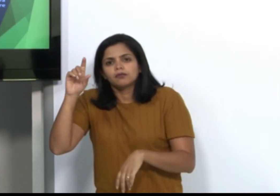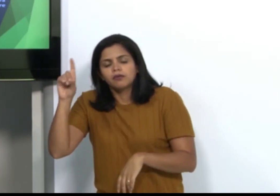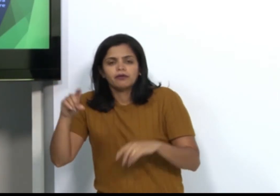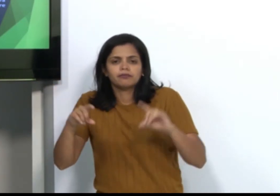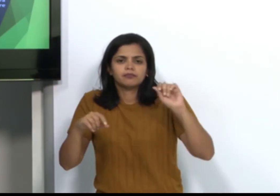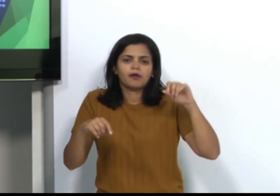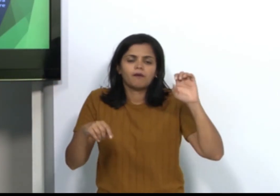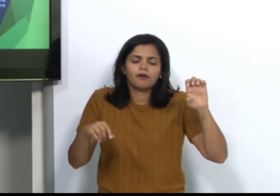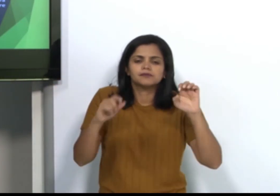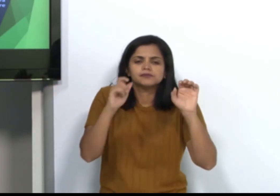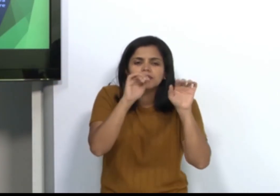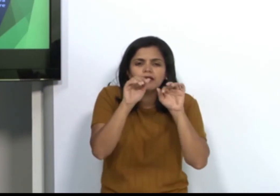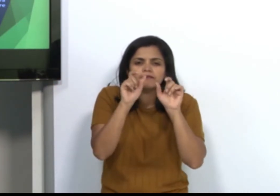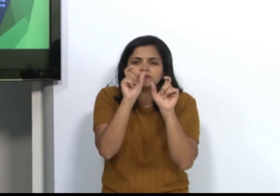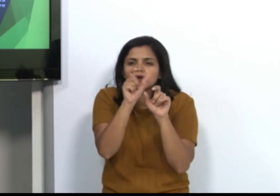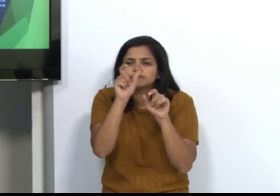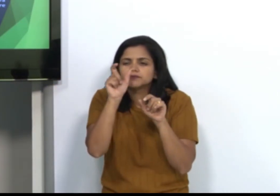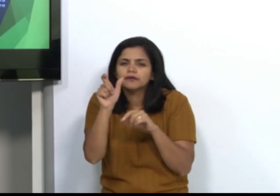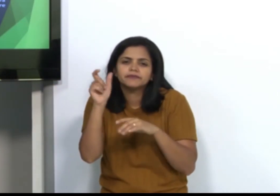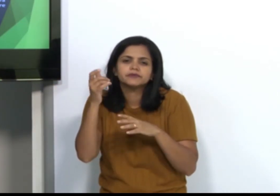vamos falar sobre anotações.